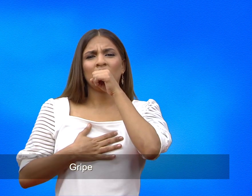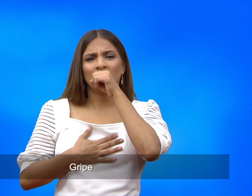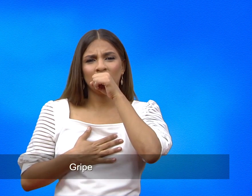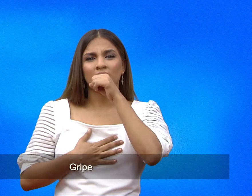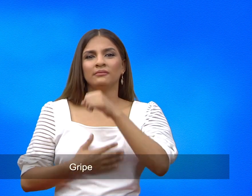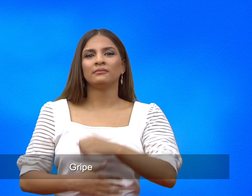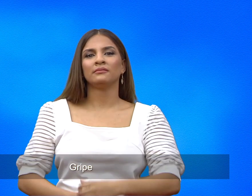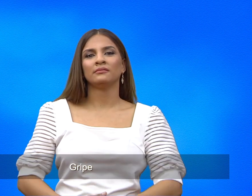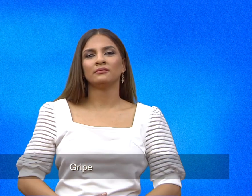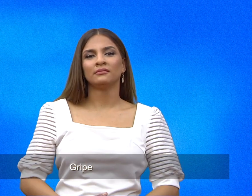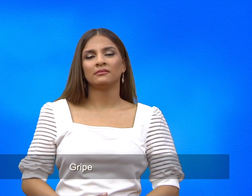gripe